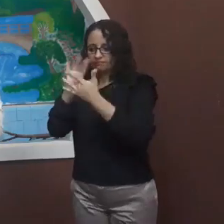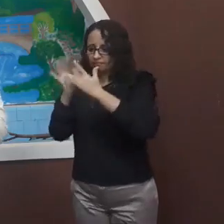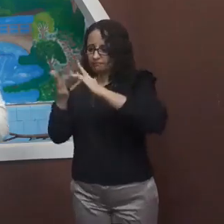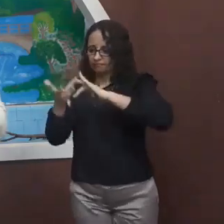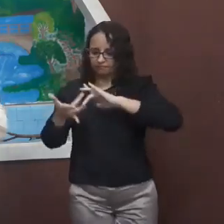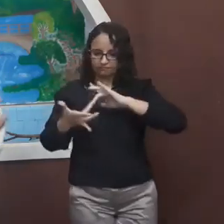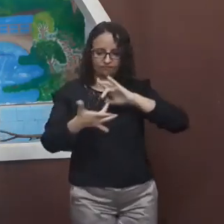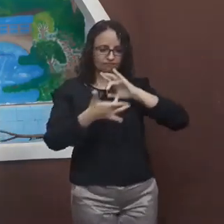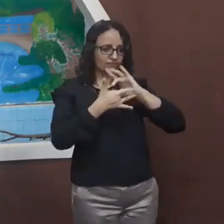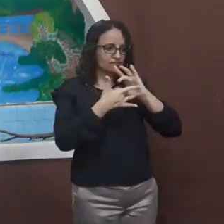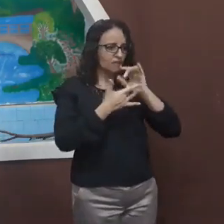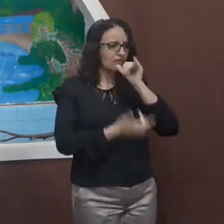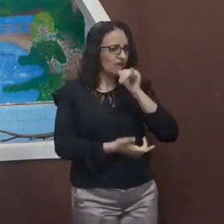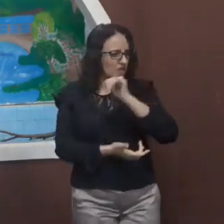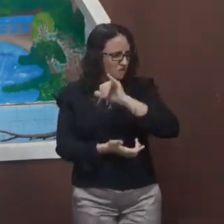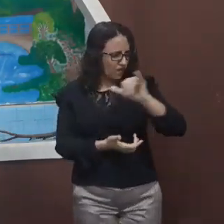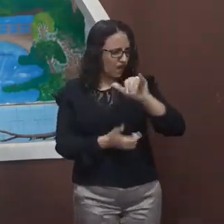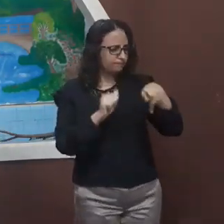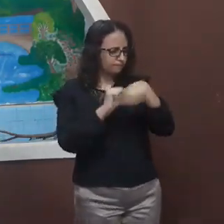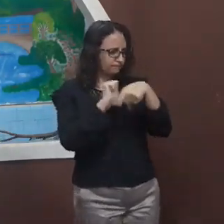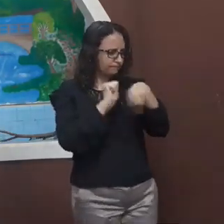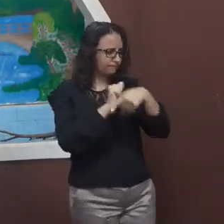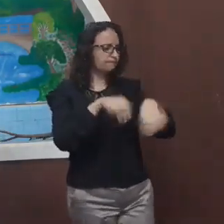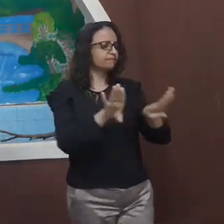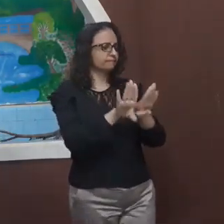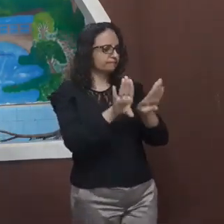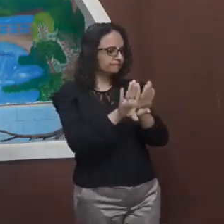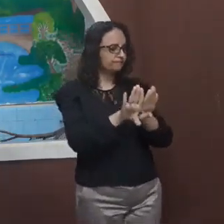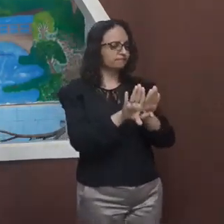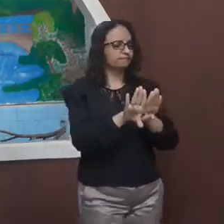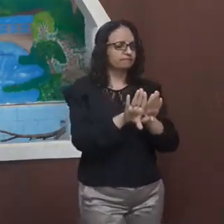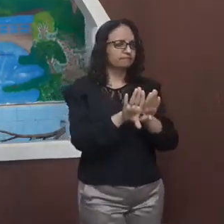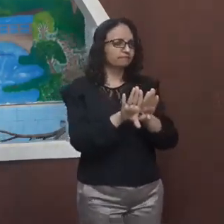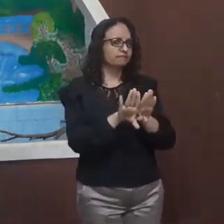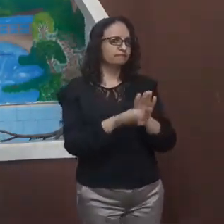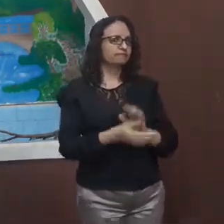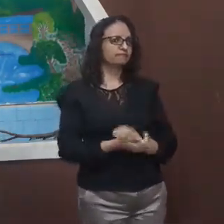Pedro. Nós vemos o caso clássico de